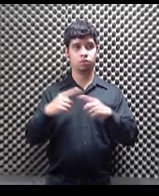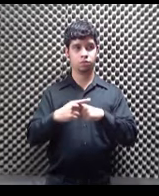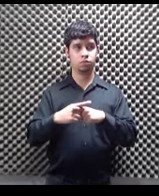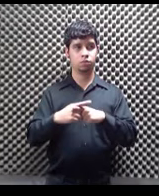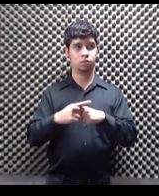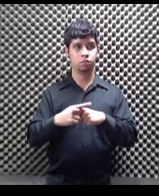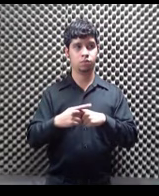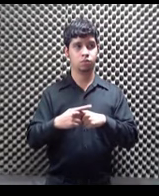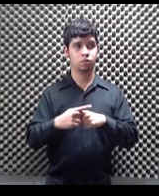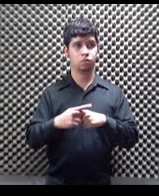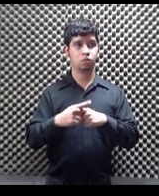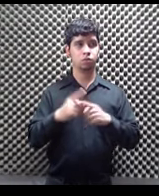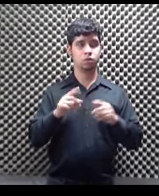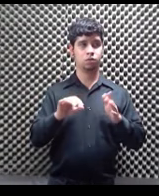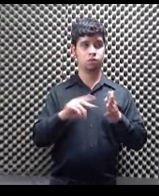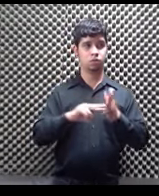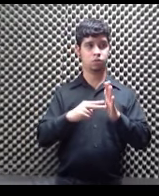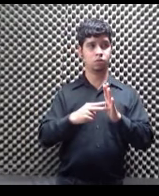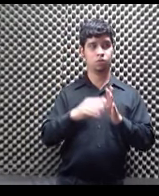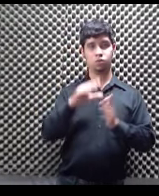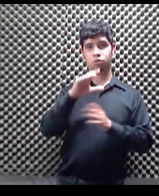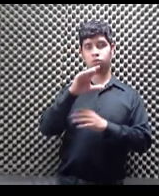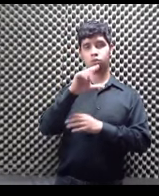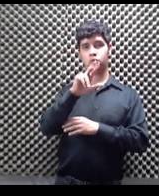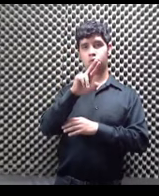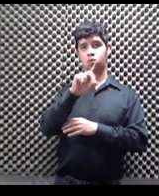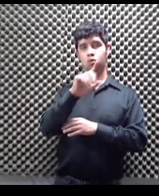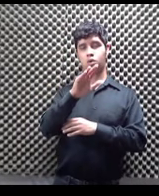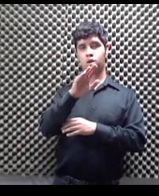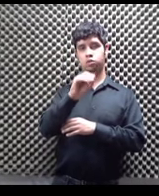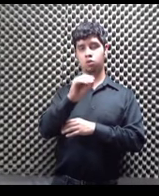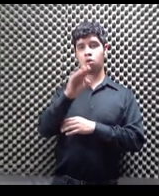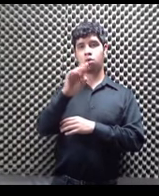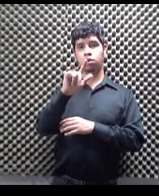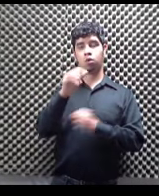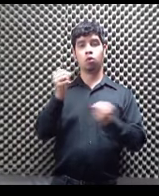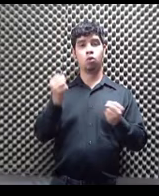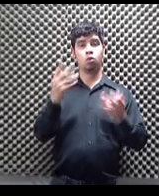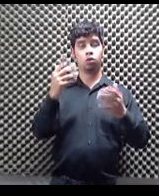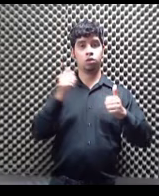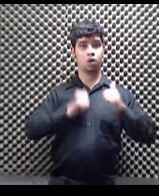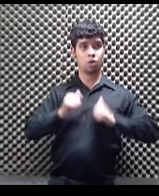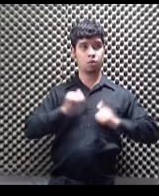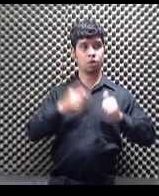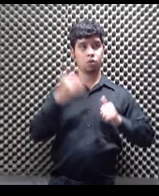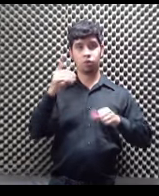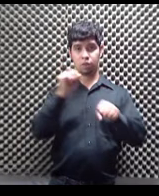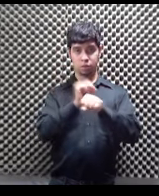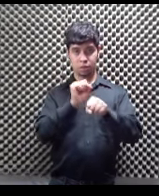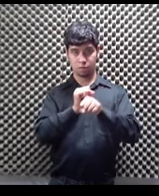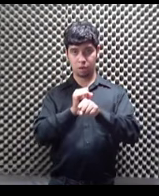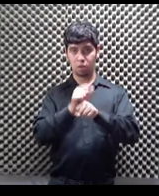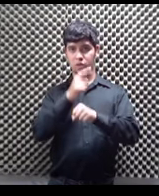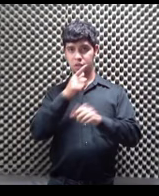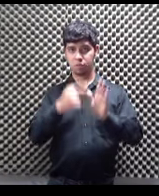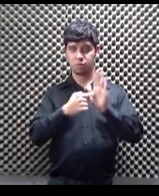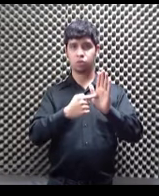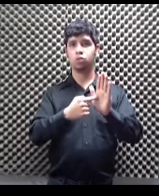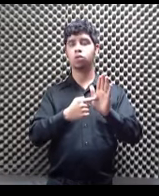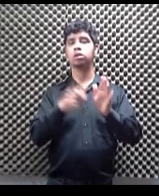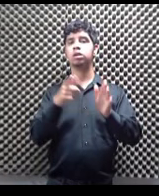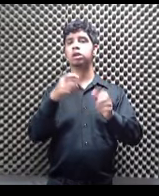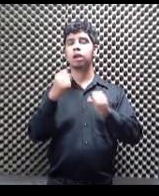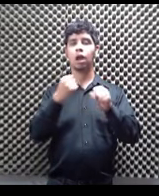ejemplo, Cuarzo Blanco, cuántas obras ha hecho Cuarzo Blanco, quiénes han trabajado, dónde se presentó, qué año, quién